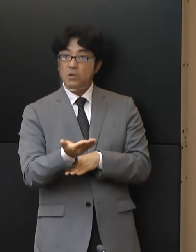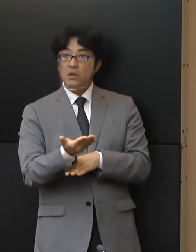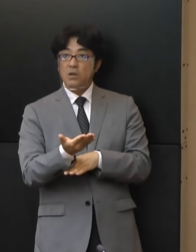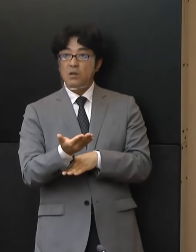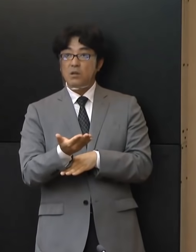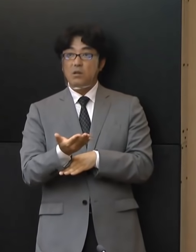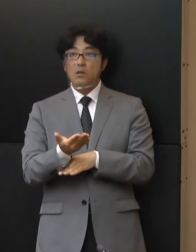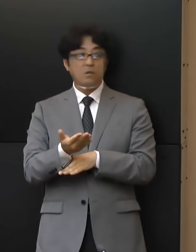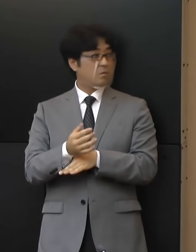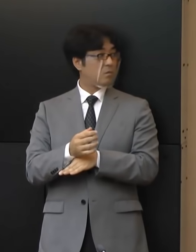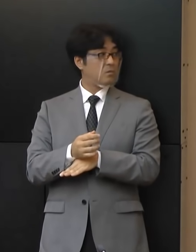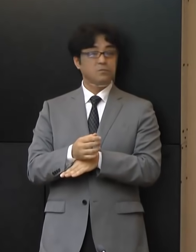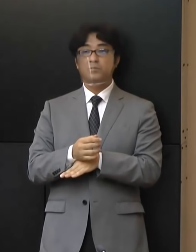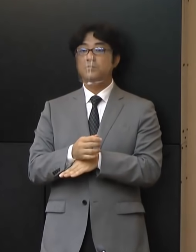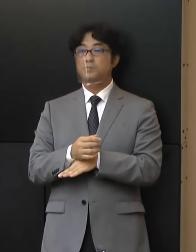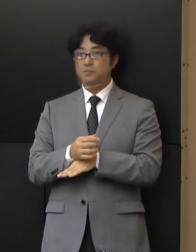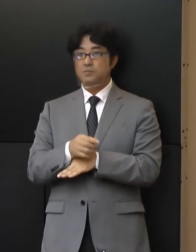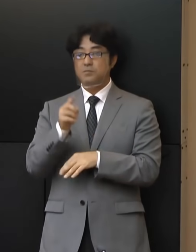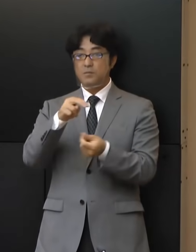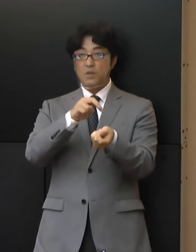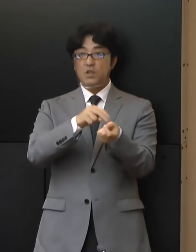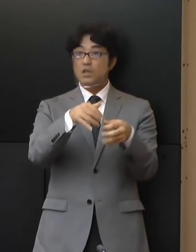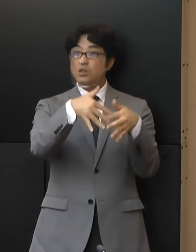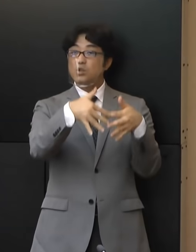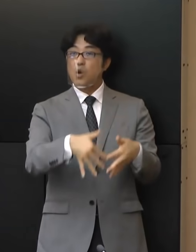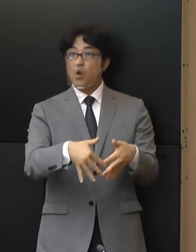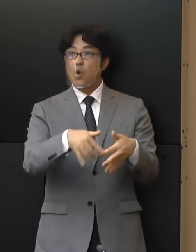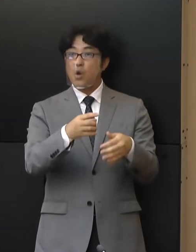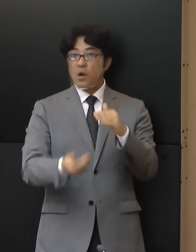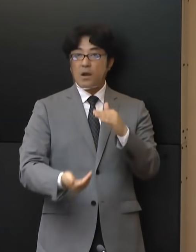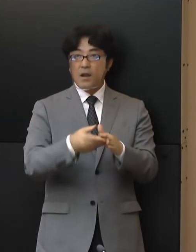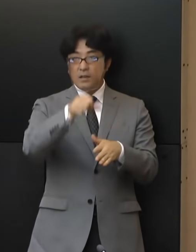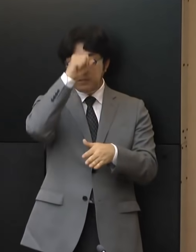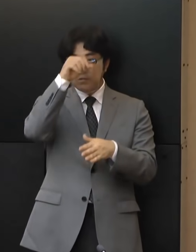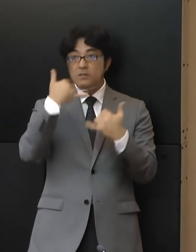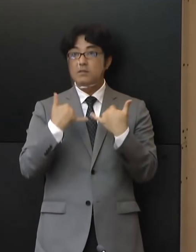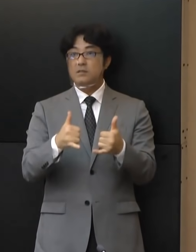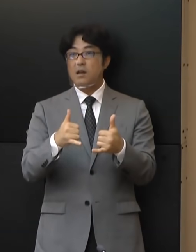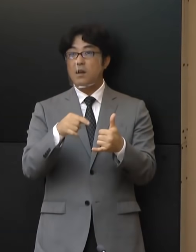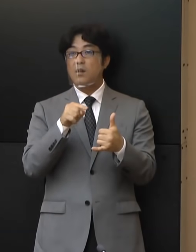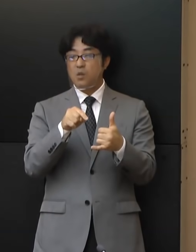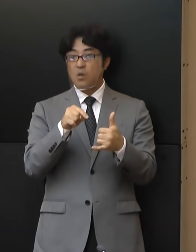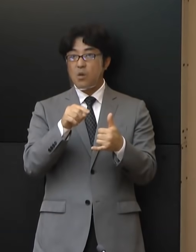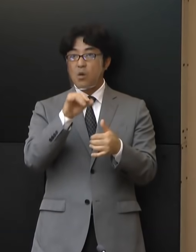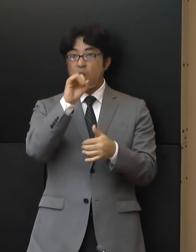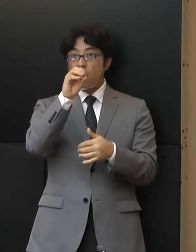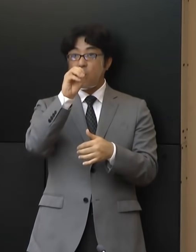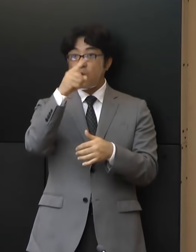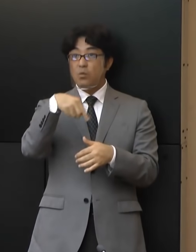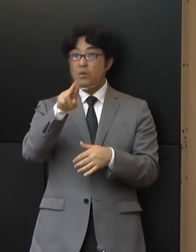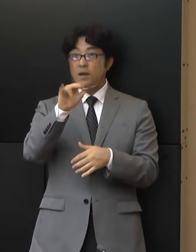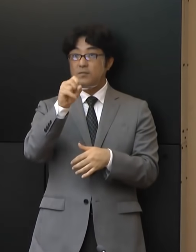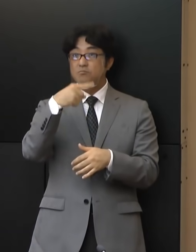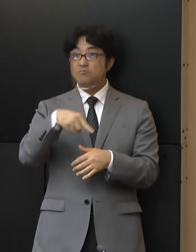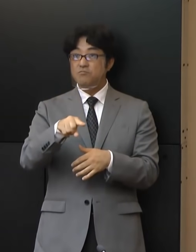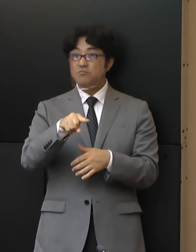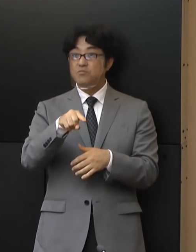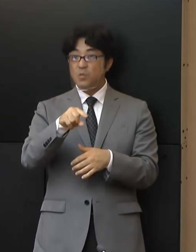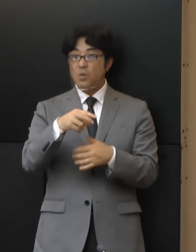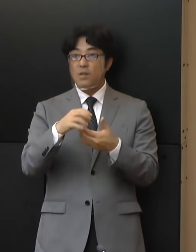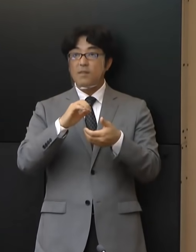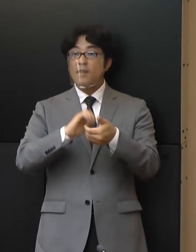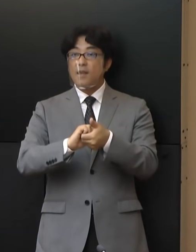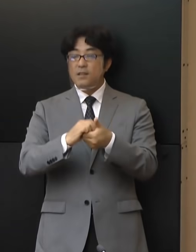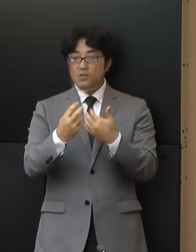先生の方にはですね、医療の対立者感染予防のためにオンラインの定期受診を実施ということで、ご同